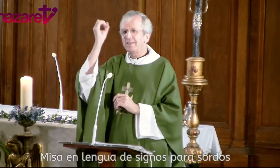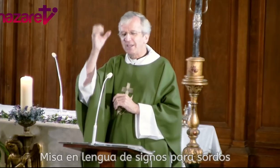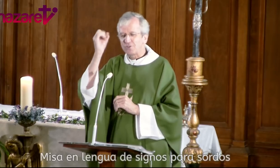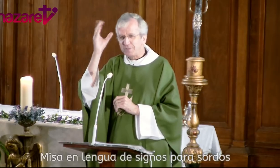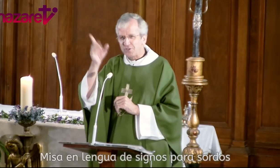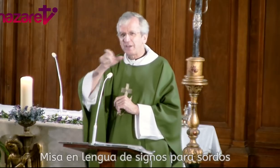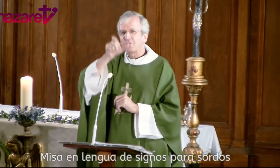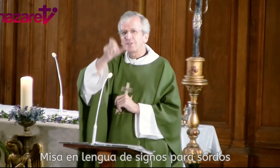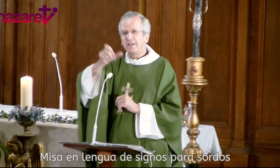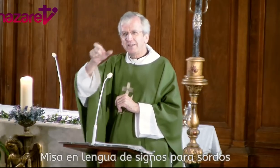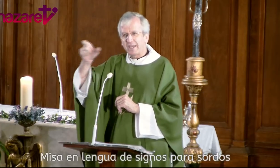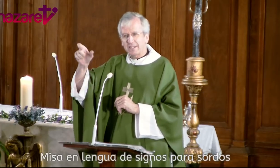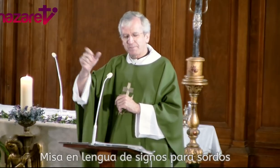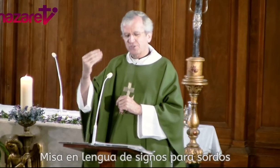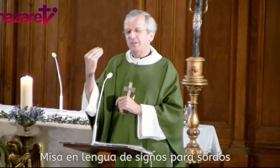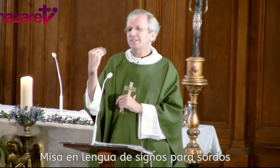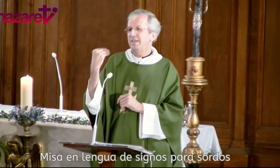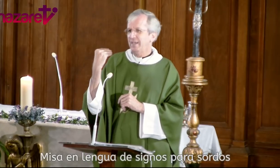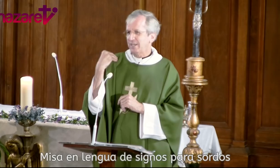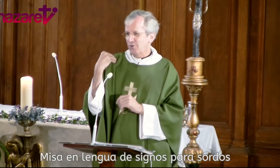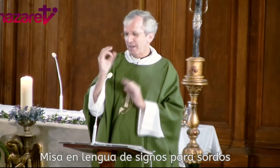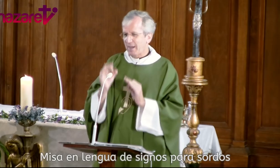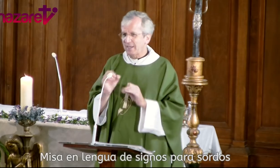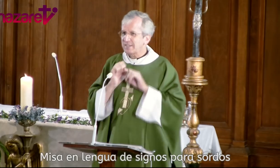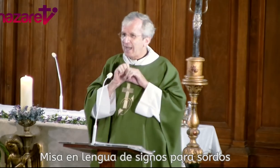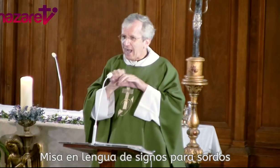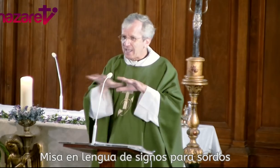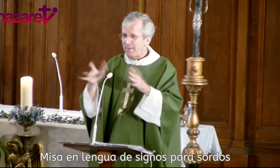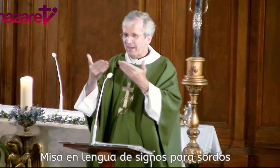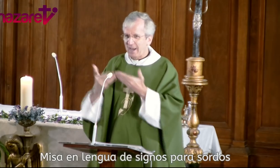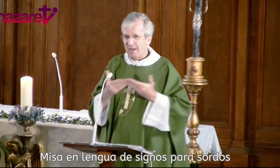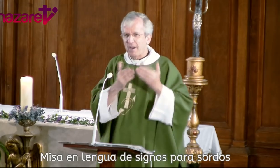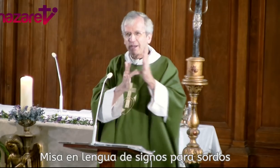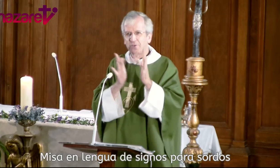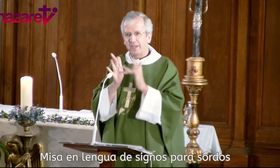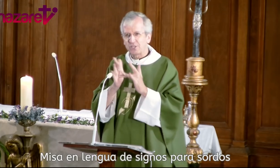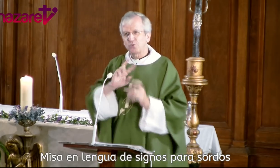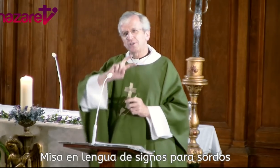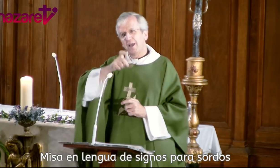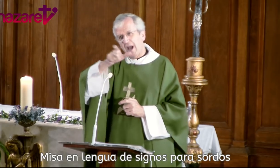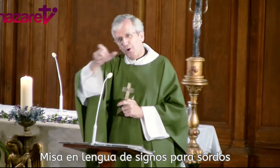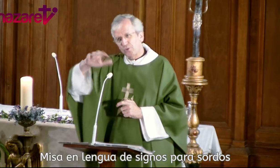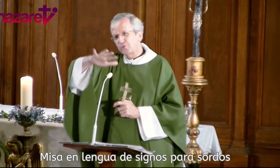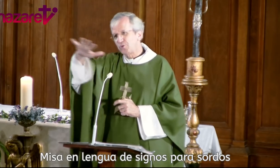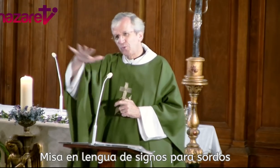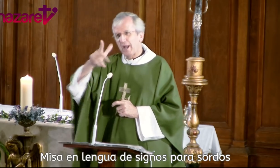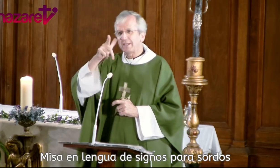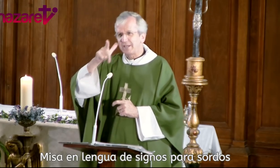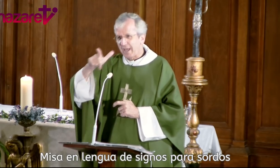los misioneros, de aquellas personas que son llamadas a llevar el Evangelio de Jesús a otros lugares